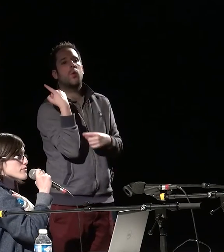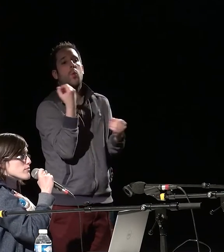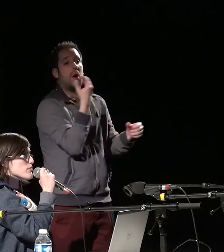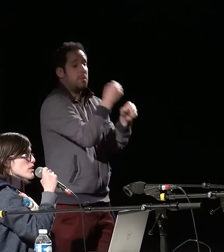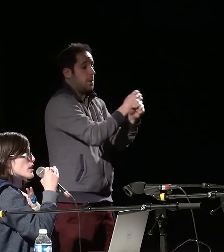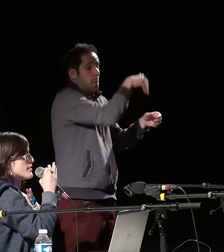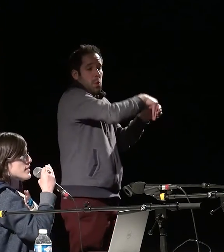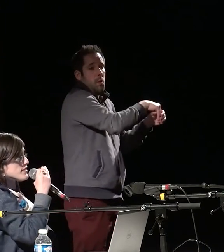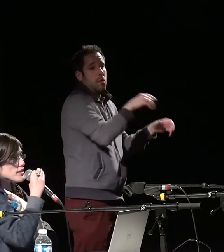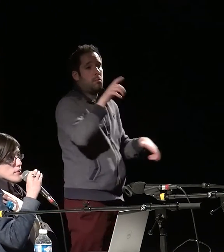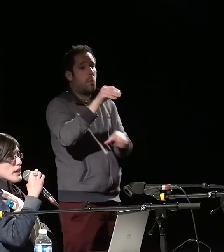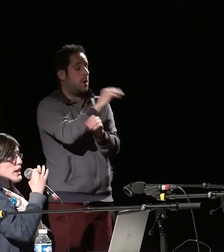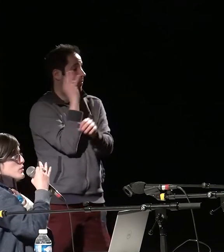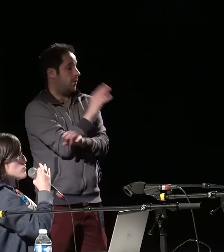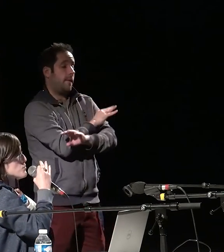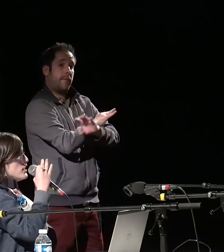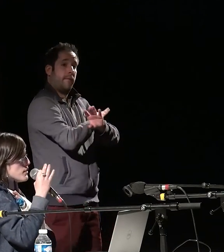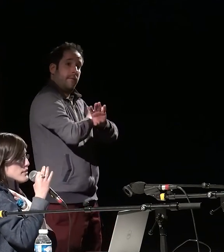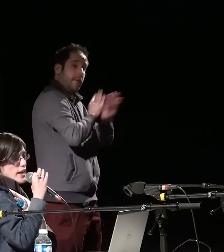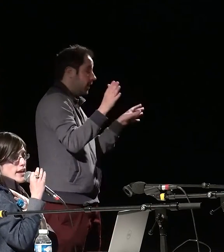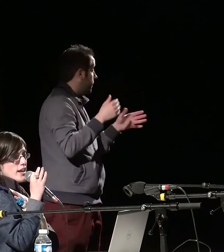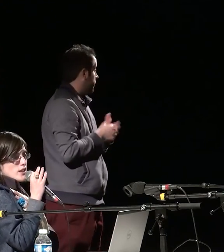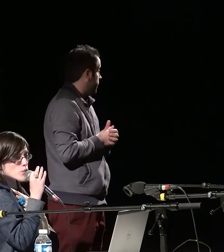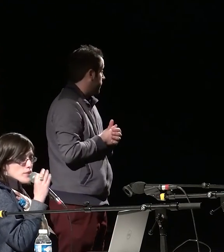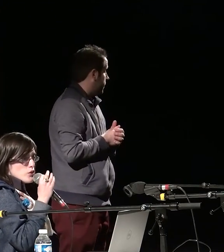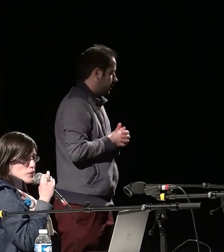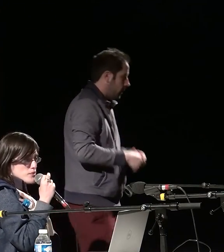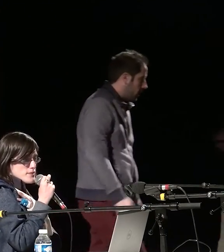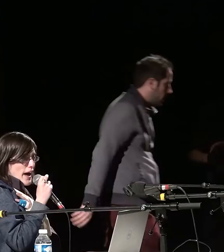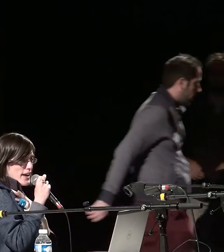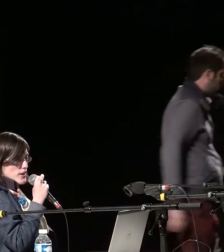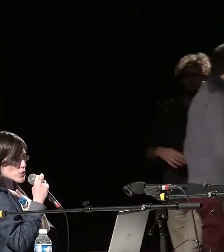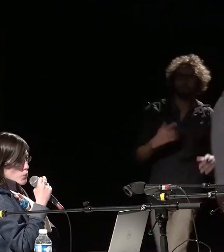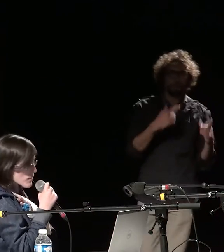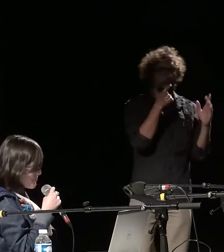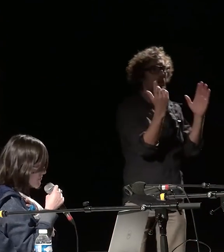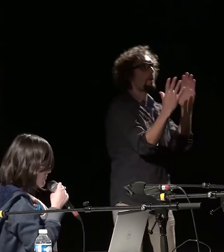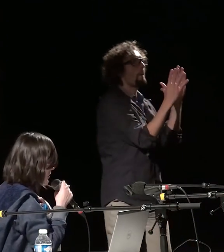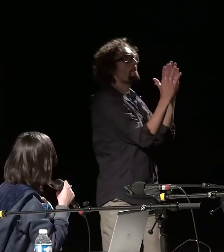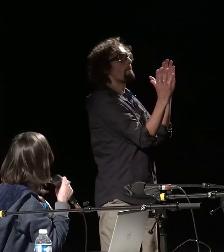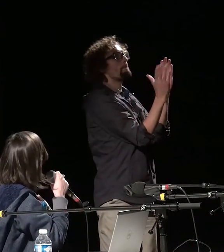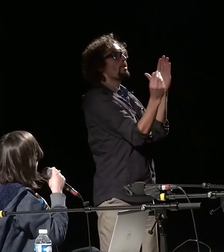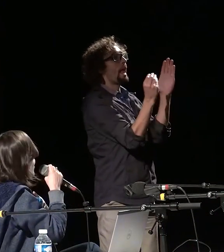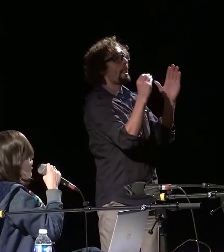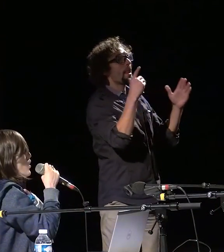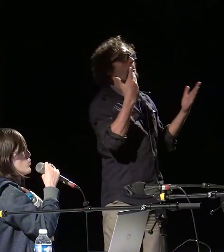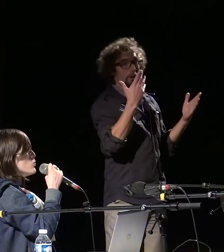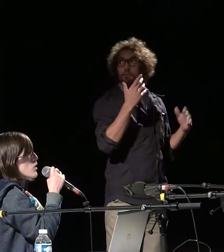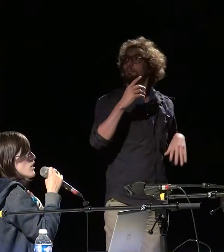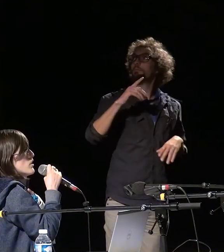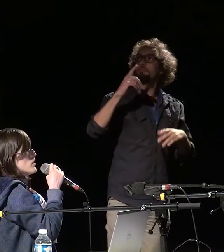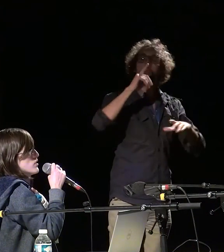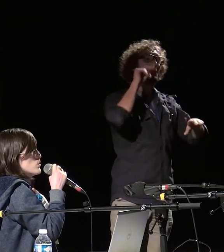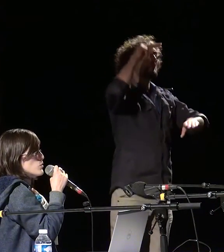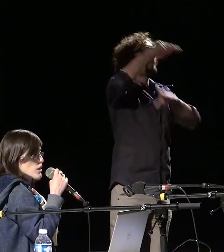prisons, etc., etc. En tout cas, ce fil là. Et le modèle du panoptisme arrive à un endroit où